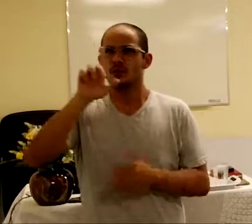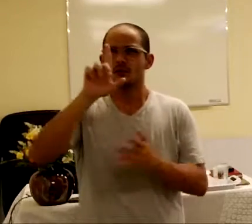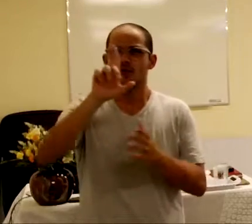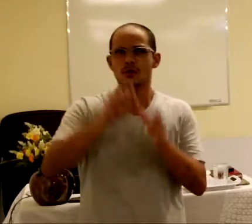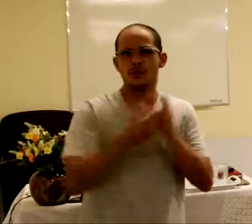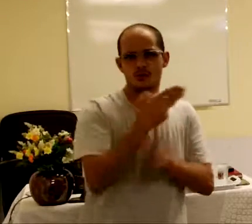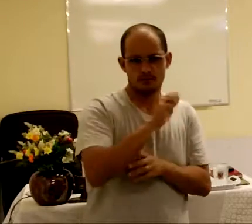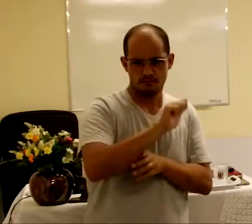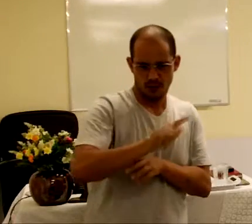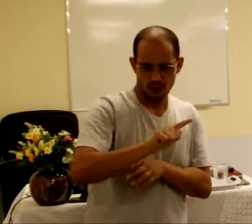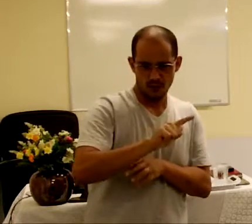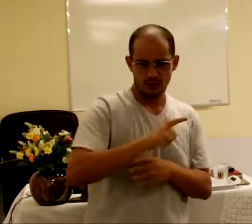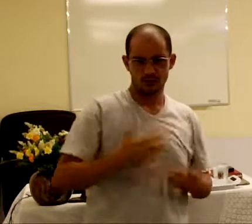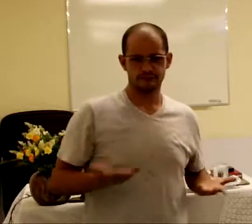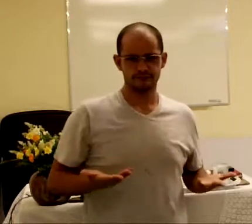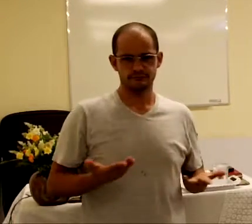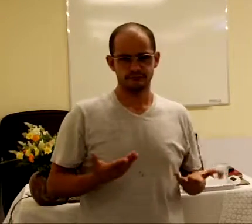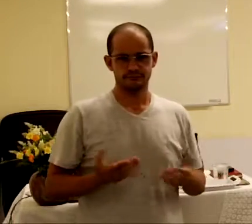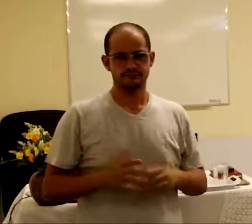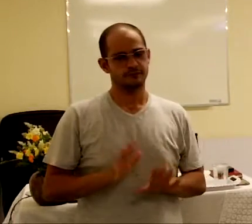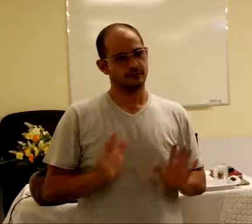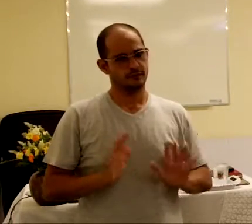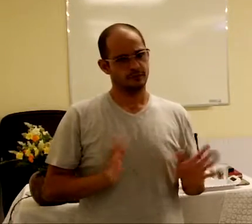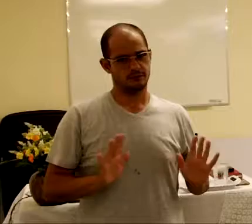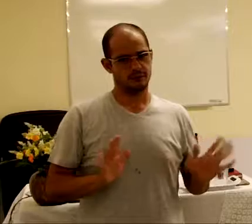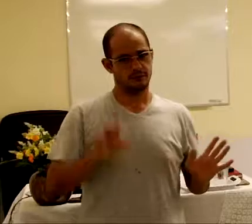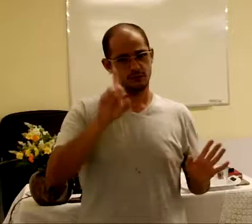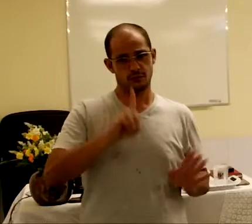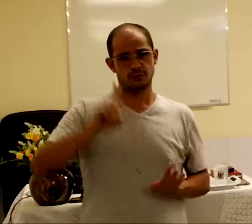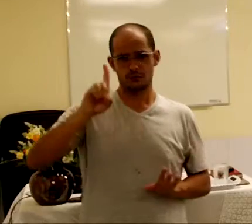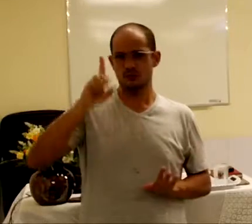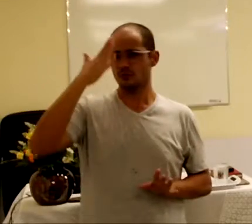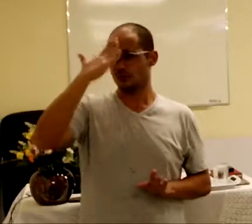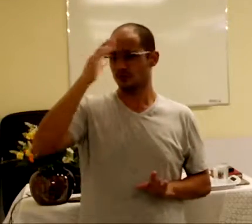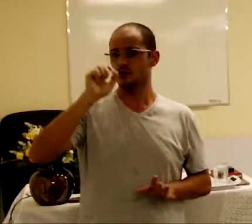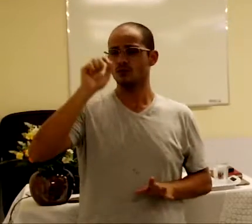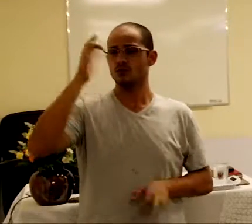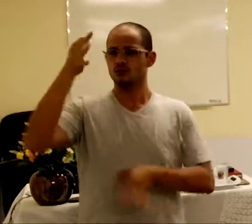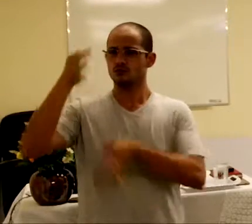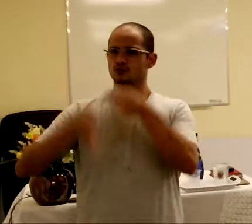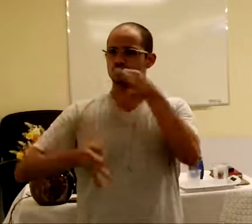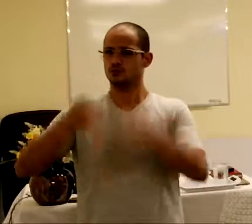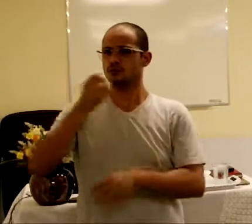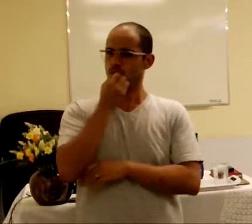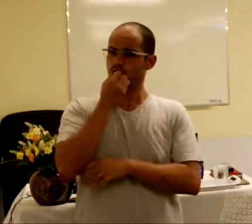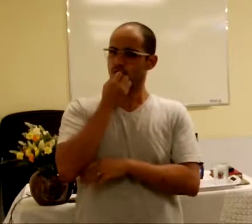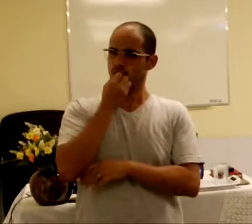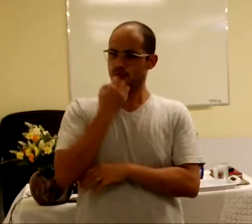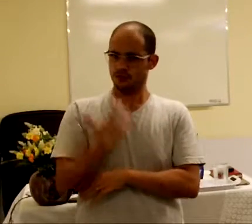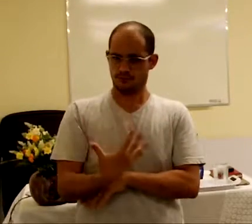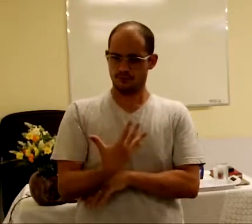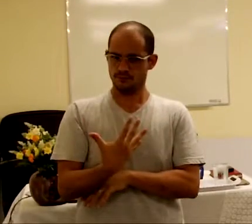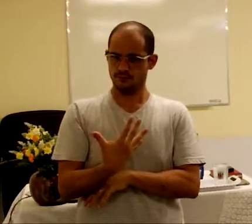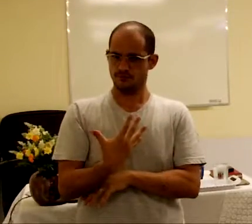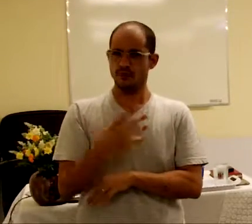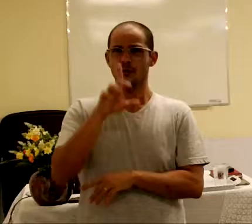né? Muita calma nessa hora. Deus é soberano, a gente sabe, né? É soberanamente justo e bom. Então, quando você fala que